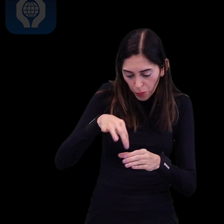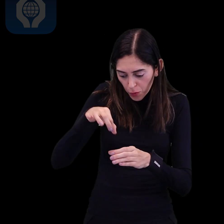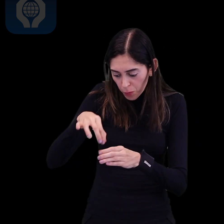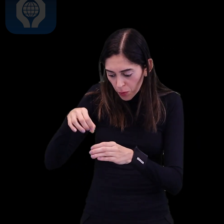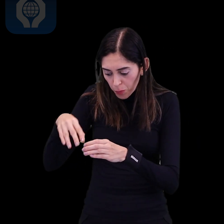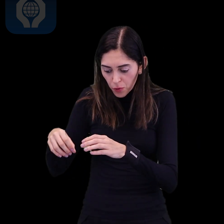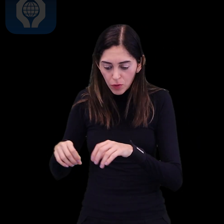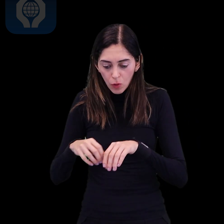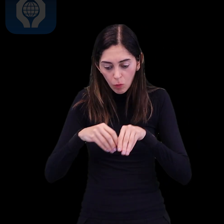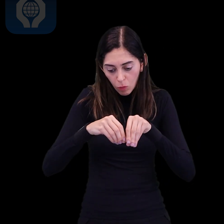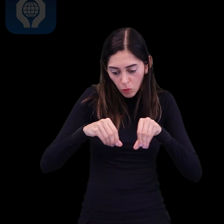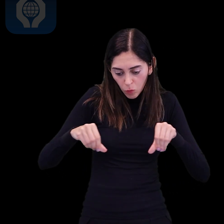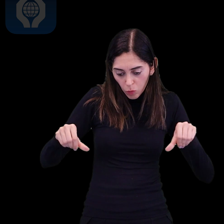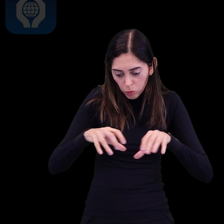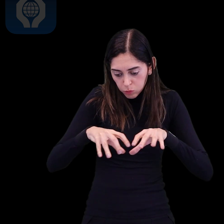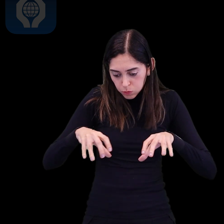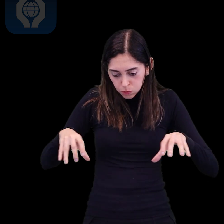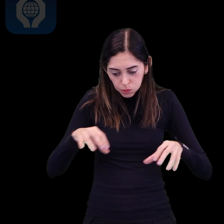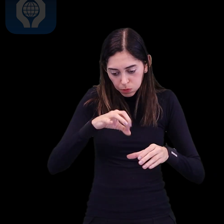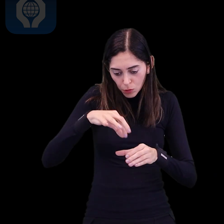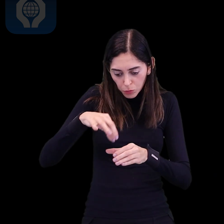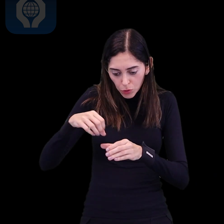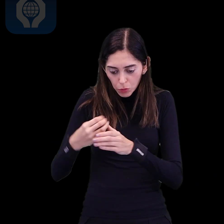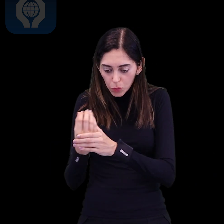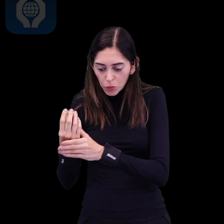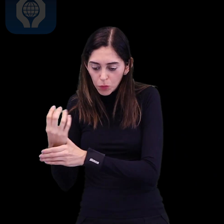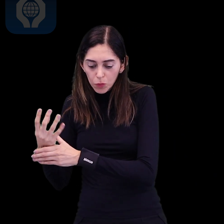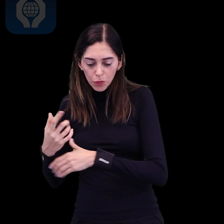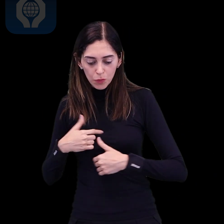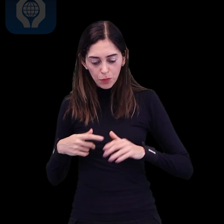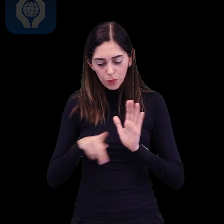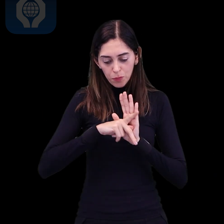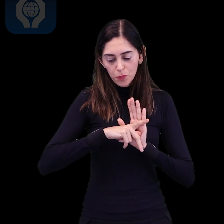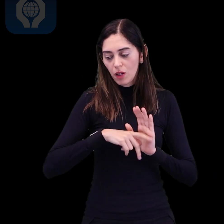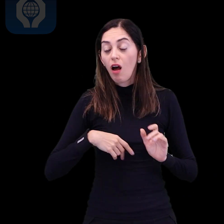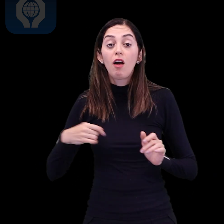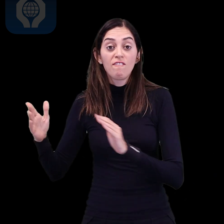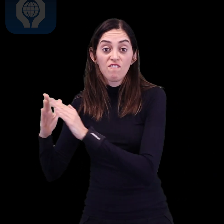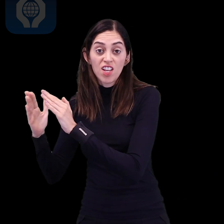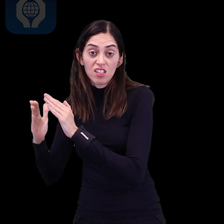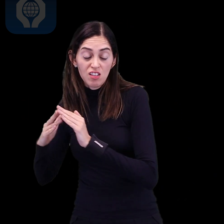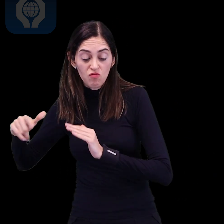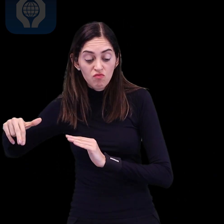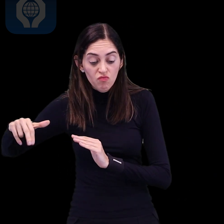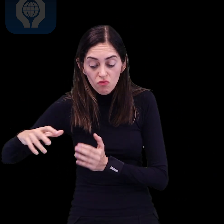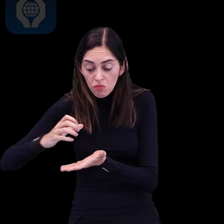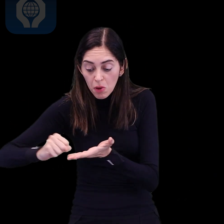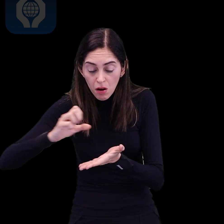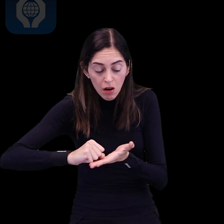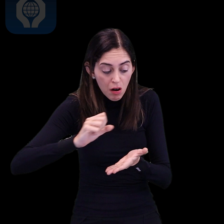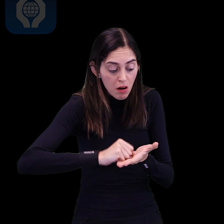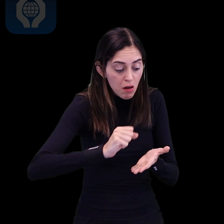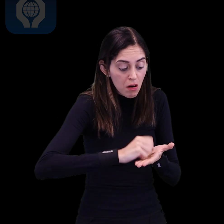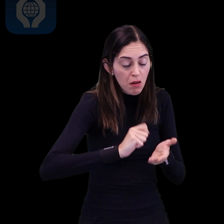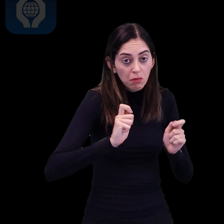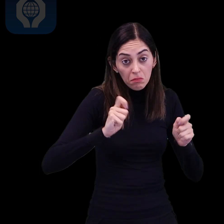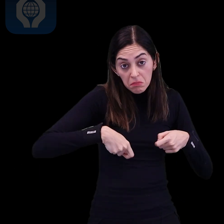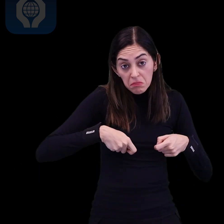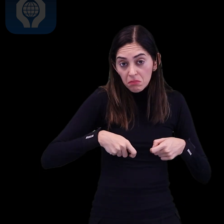pedir a você, e colhesse todas suas verduras e levasse para casa? Claro que não. Você plantou e é o dono da